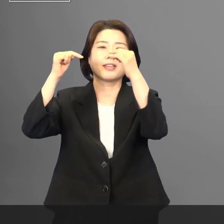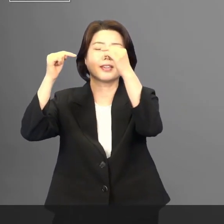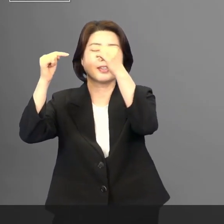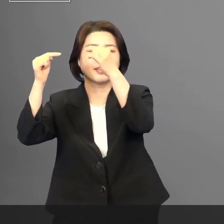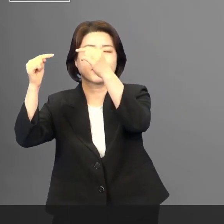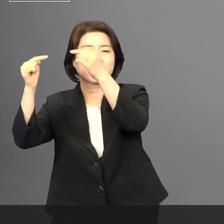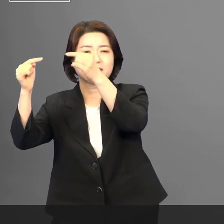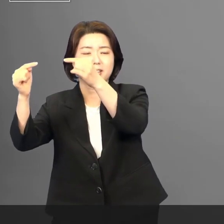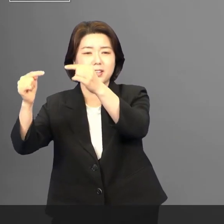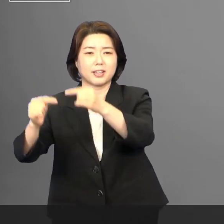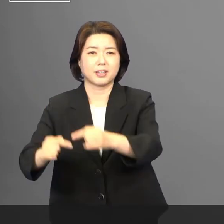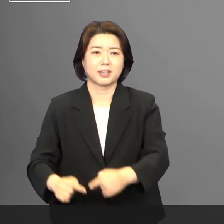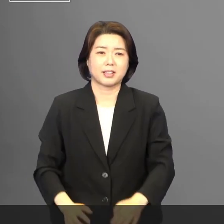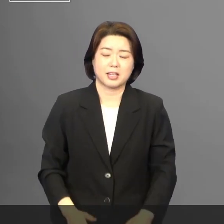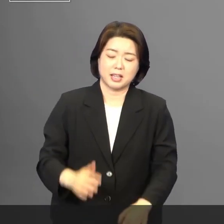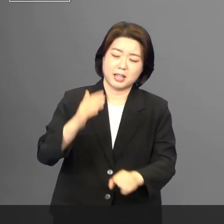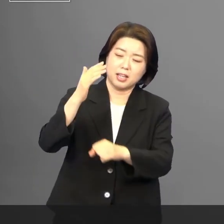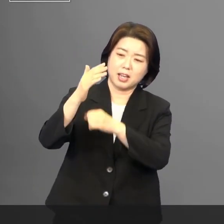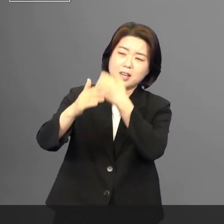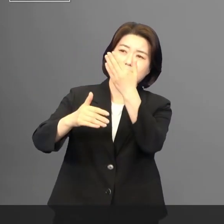하나님 앞에 배울 때